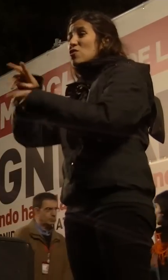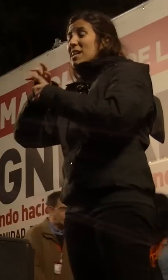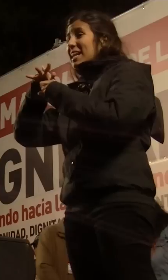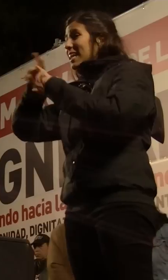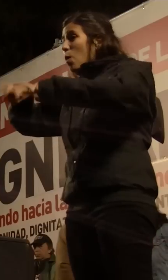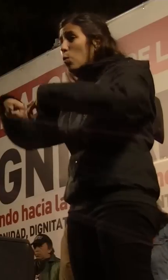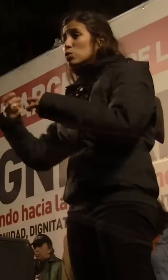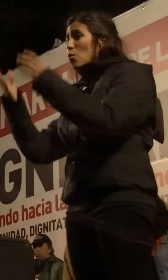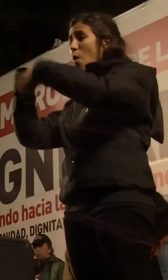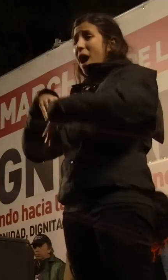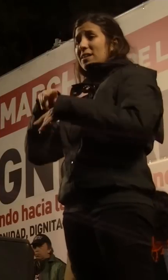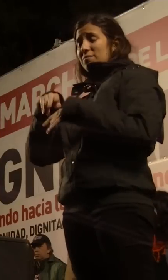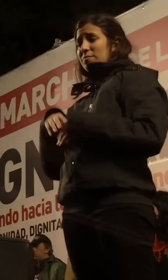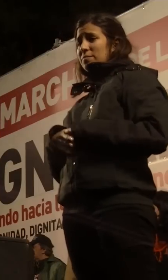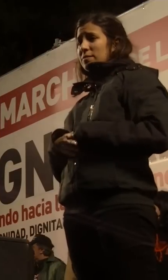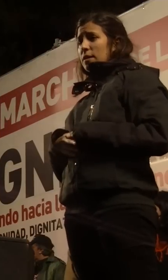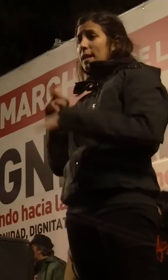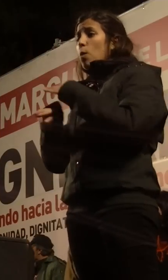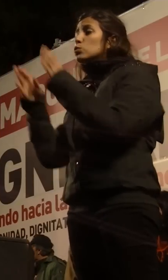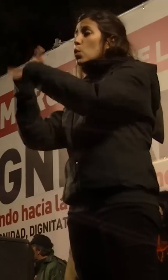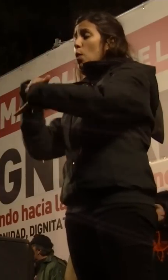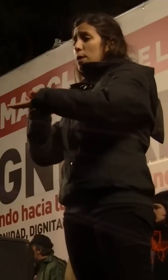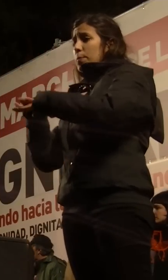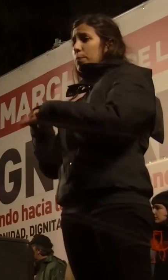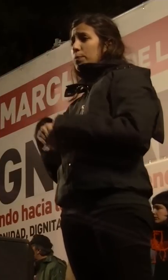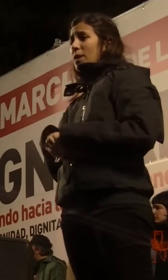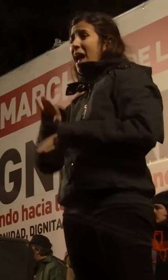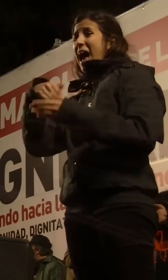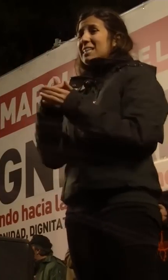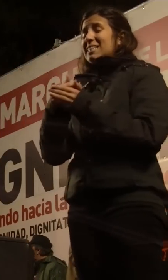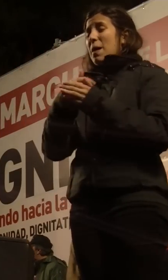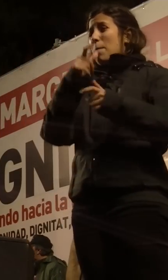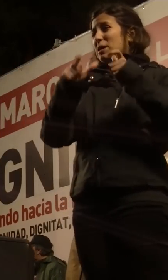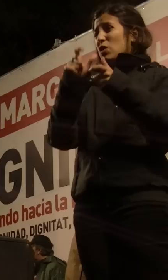Tenemos en estos últimos años más de 700.000 desahuciados.